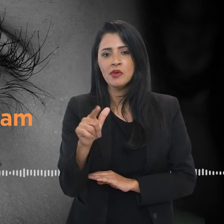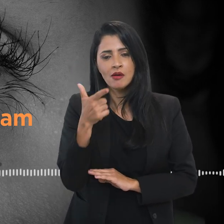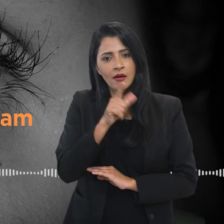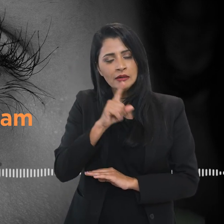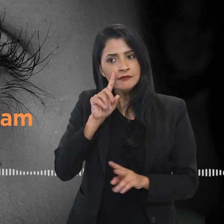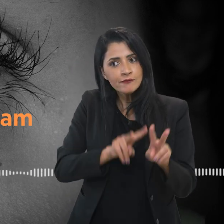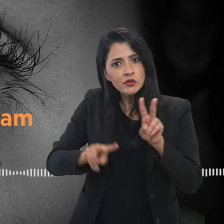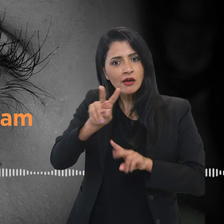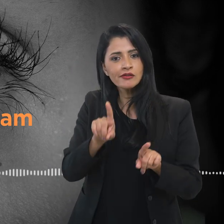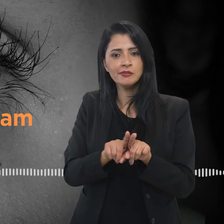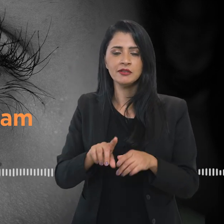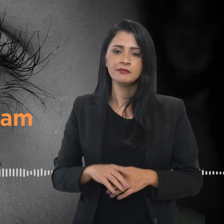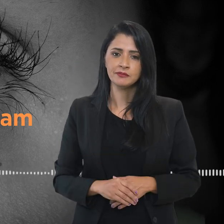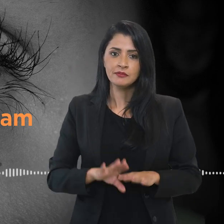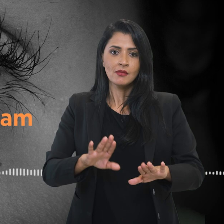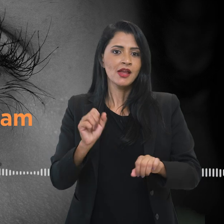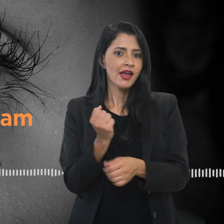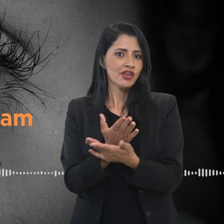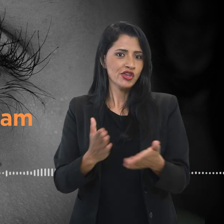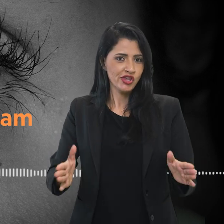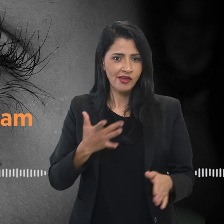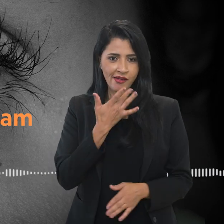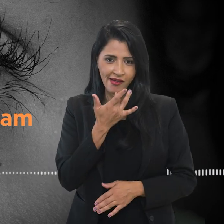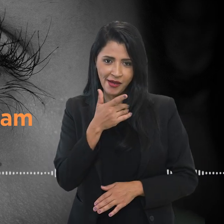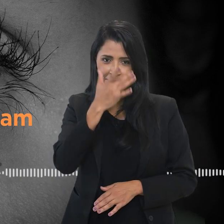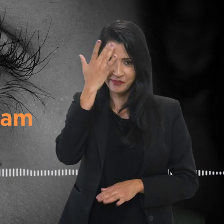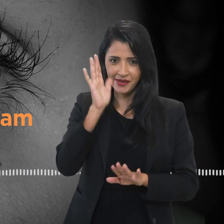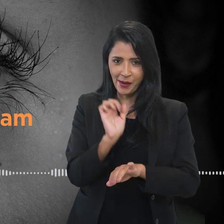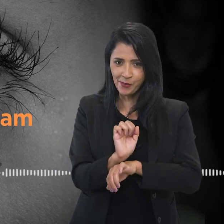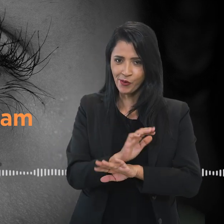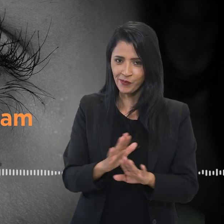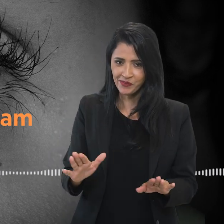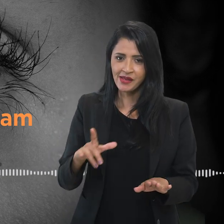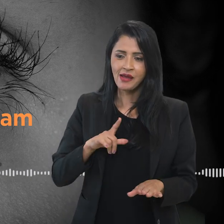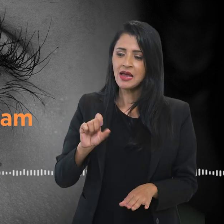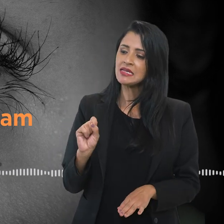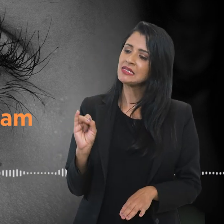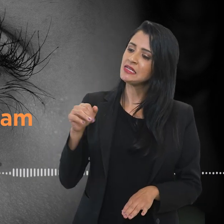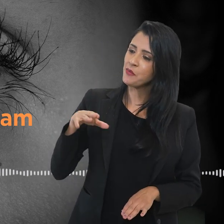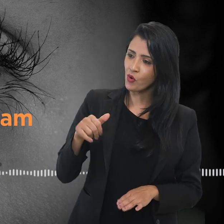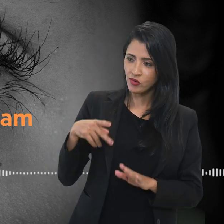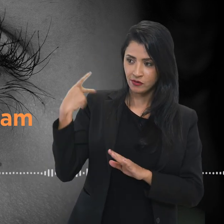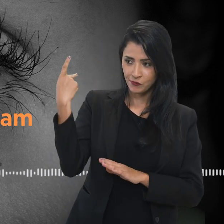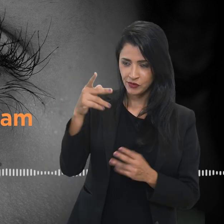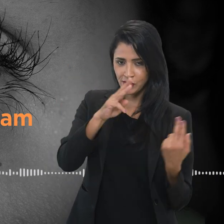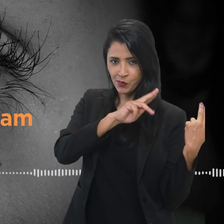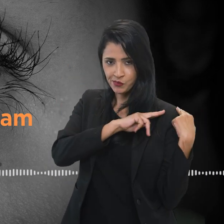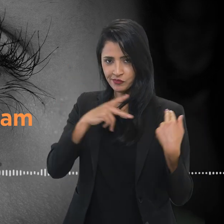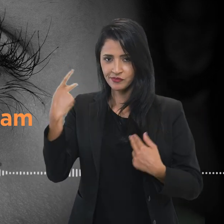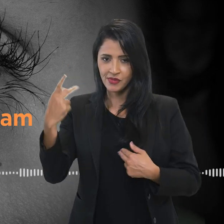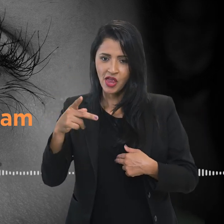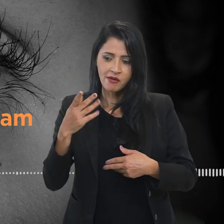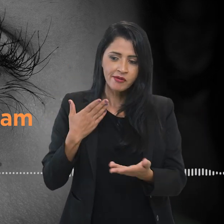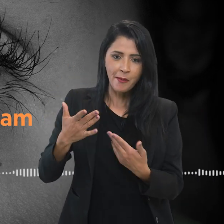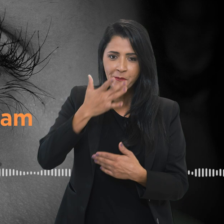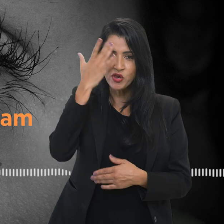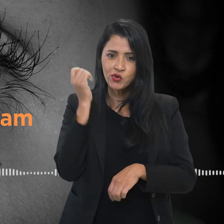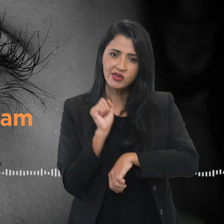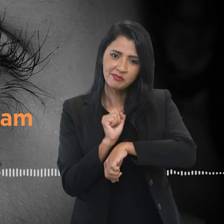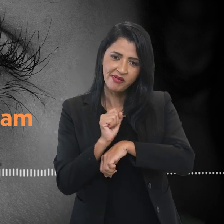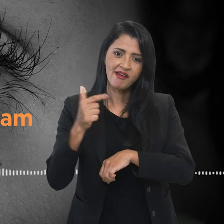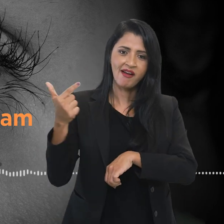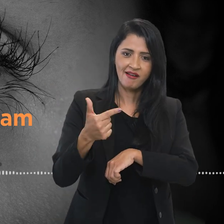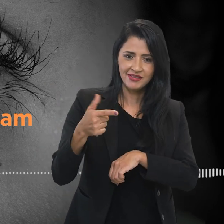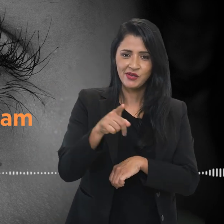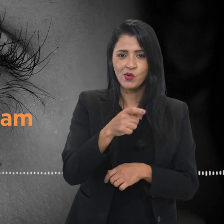diagnóstico, direitos das pessoas atípicas e a questão da visibilidade. Bom, chega de spoilers de personagens. Simone, tá contigo a